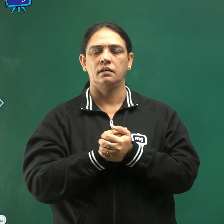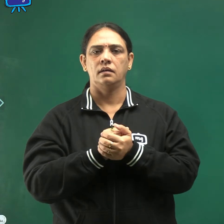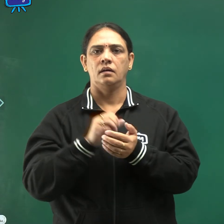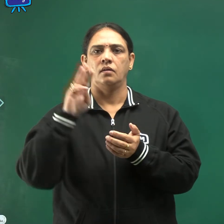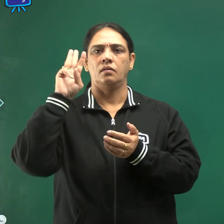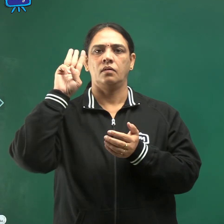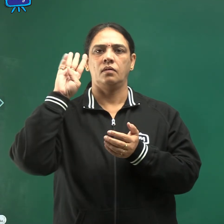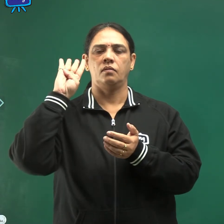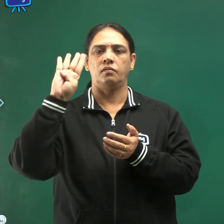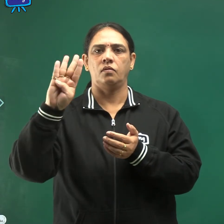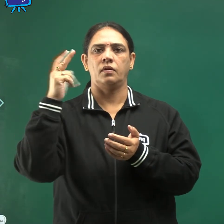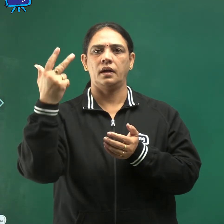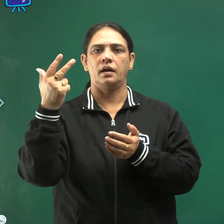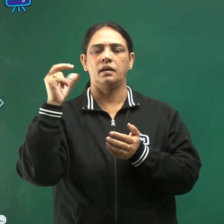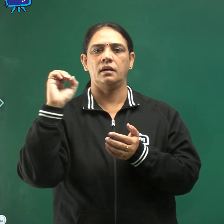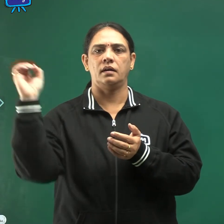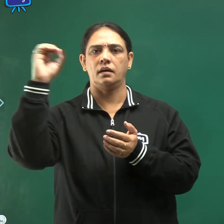48 डिग्री।